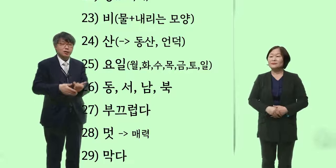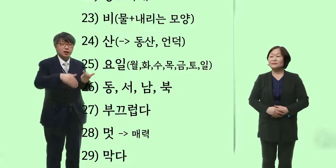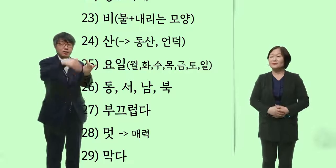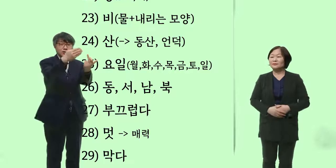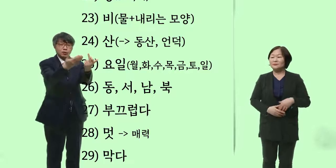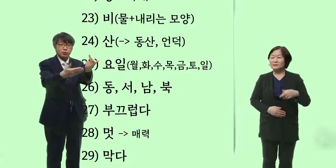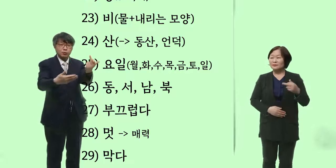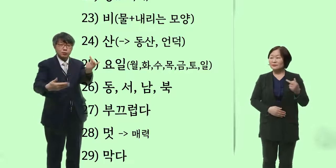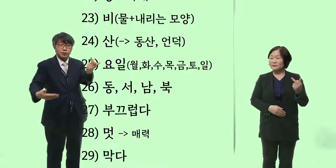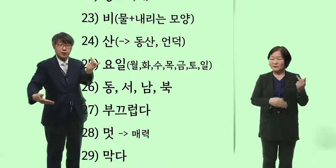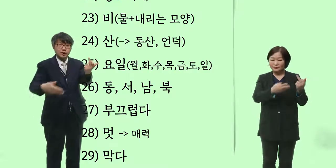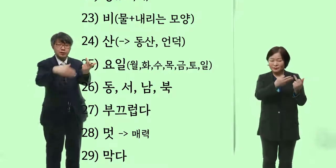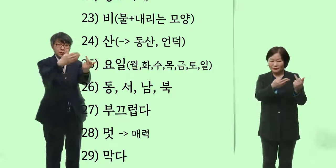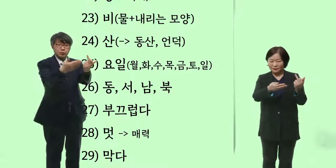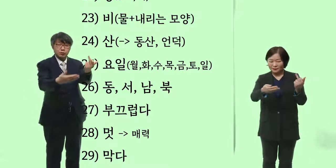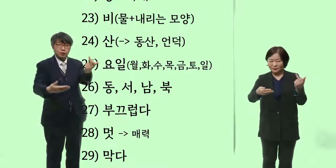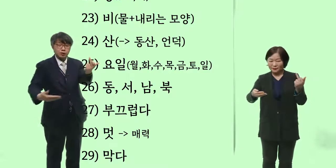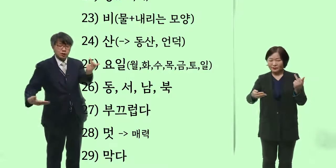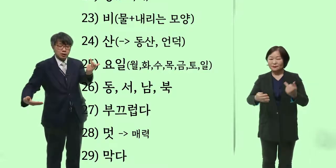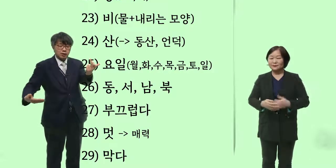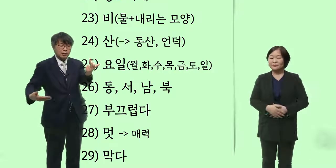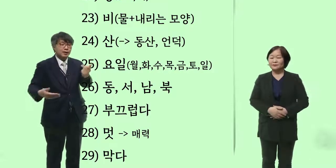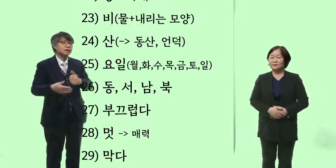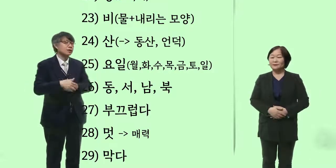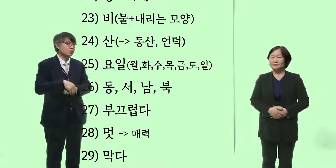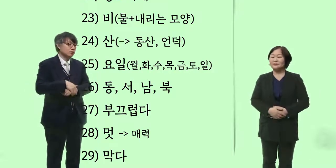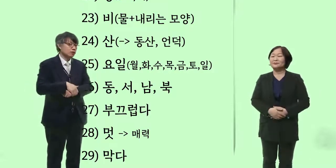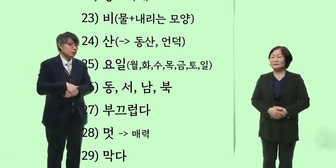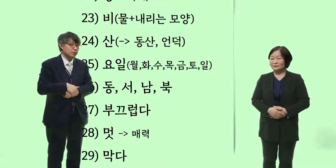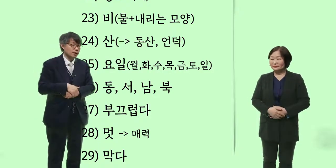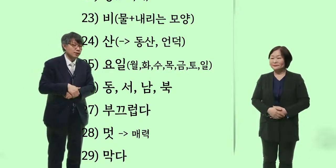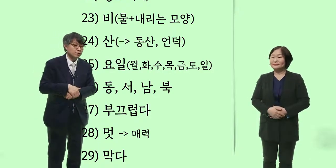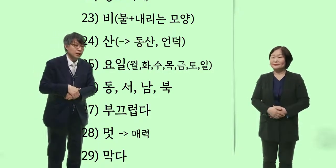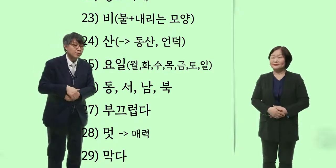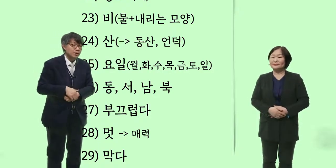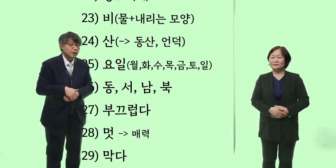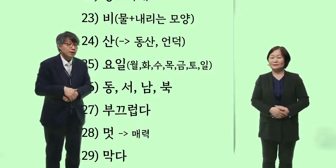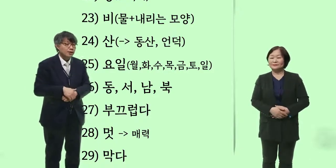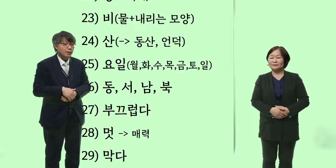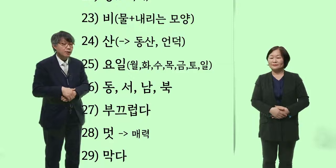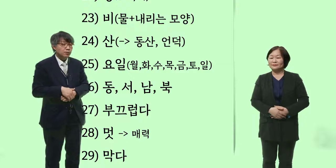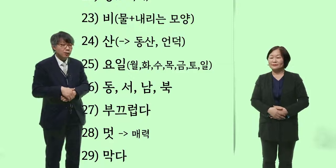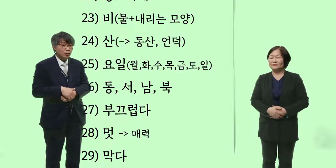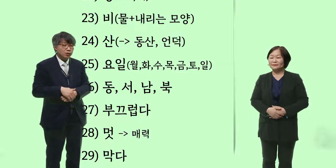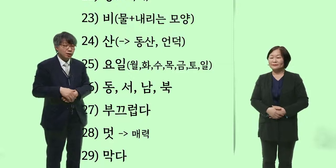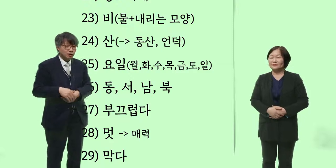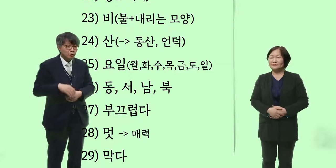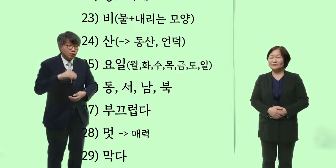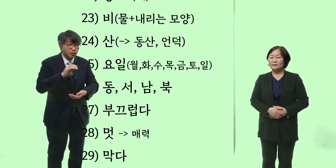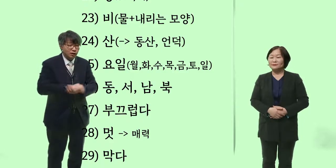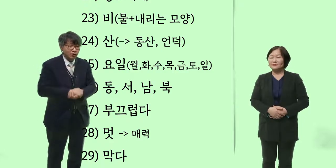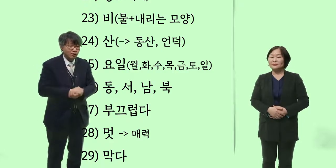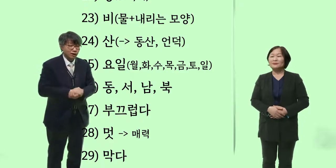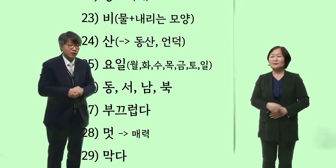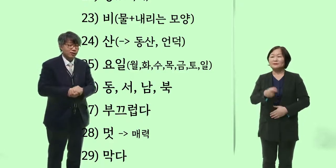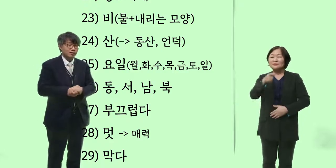시내는 이렇게 조금씩 산에서 이렇게 조금씩 흘러간다 이런 느낌으로 해주시면 되겠습니다. 자, 비는 배웠는데 제가 또 넣었네요.